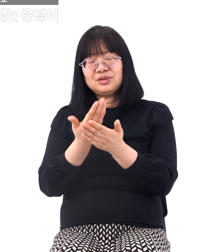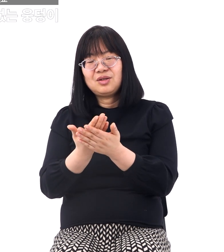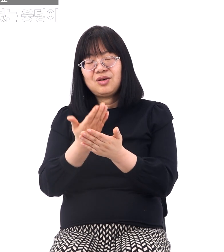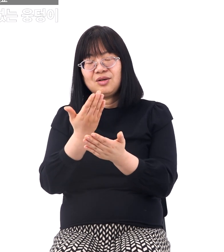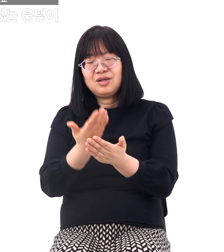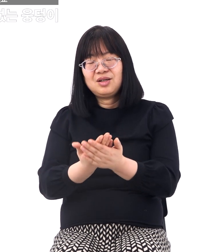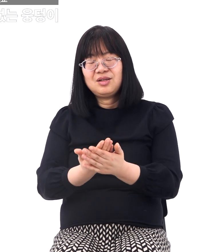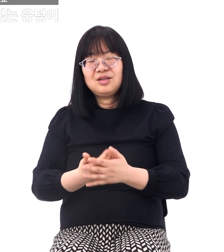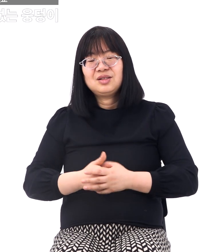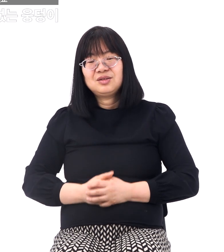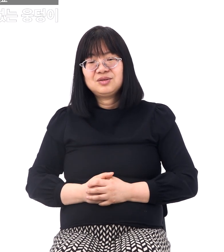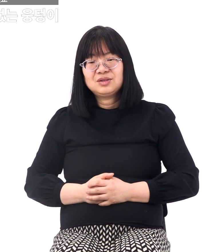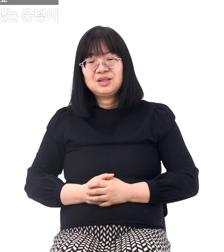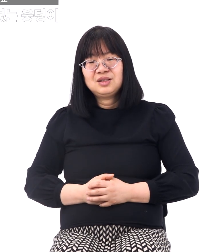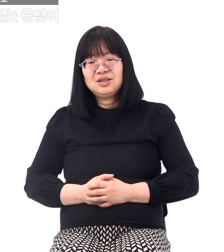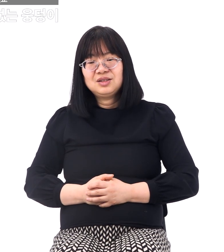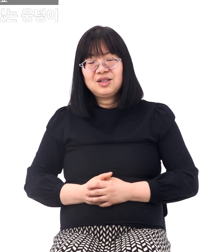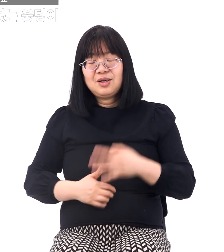주소서.